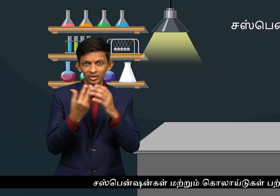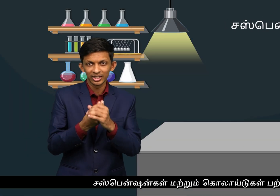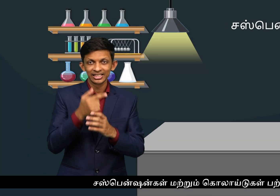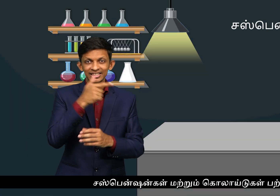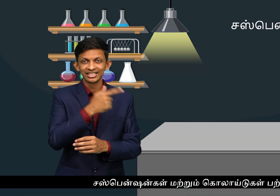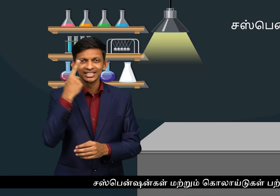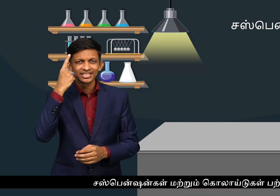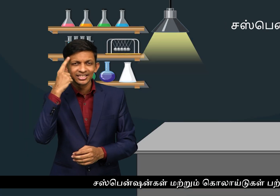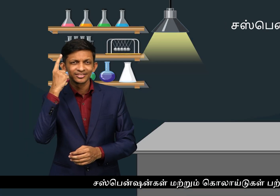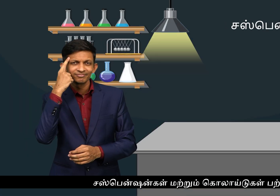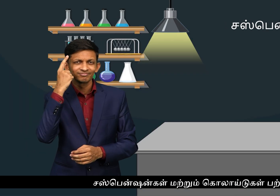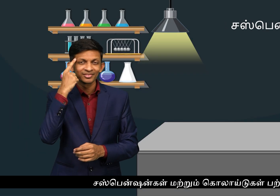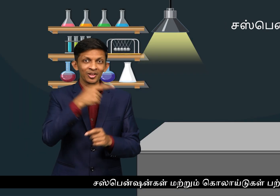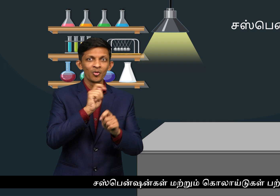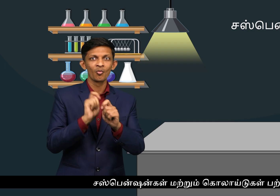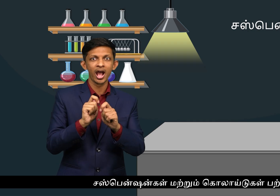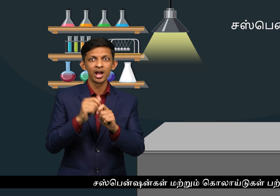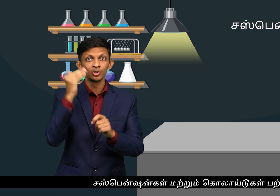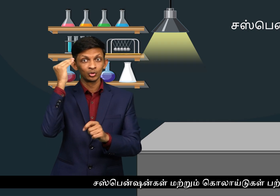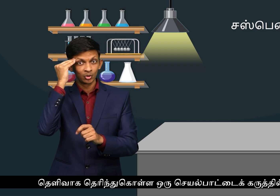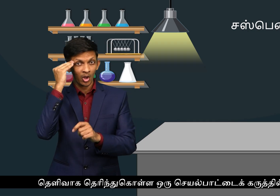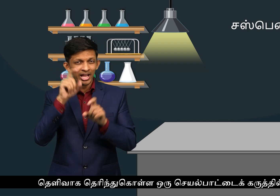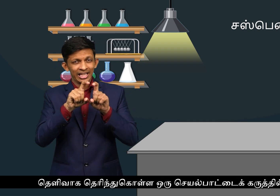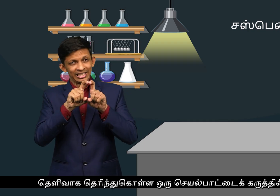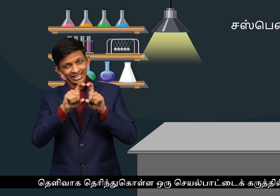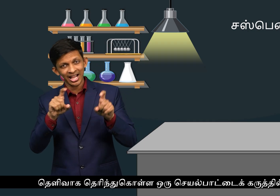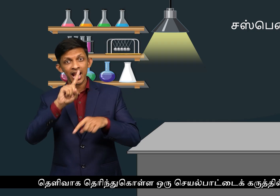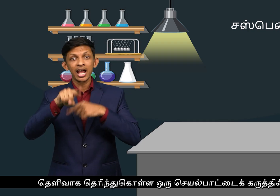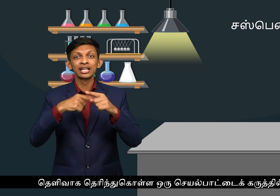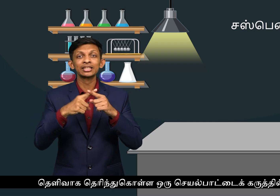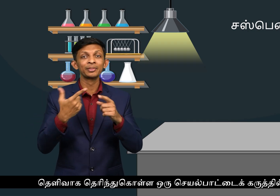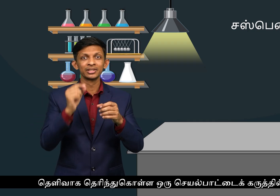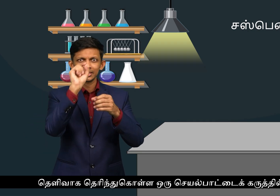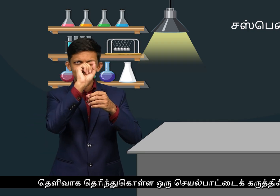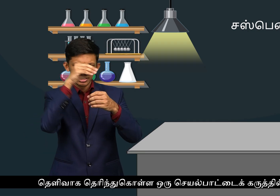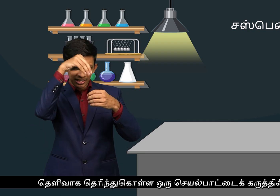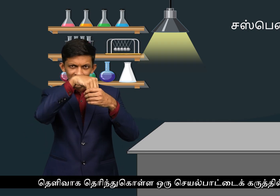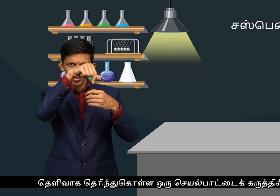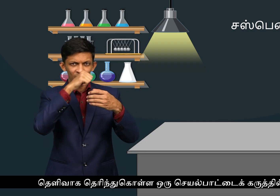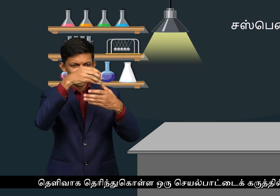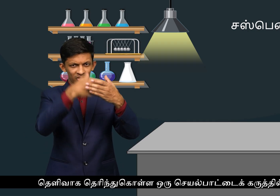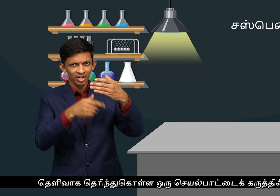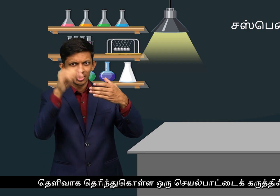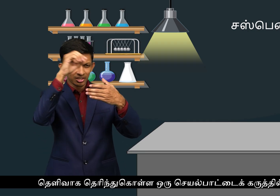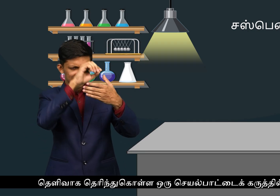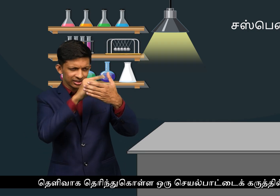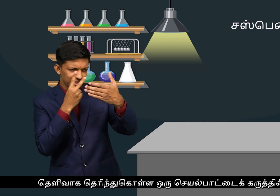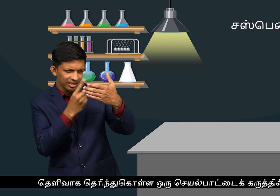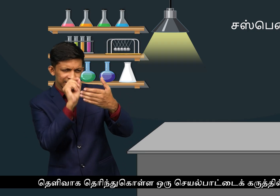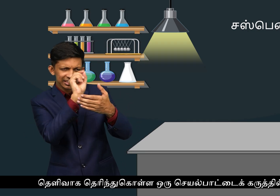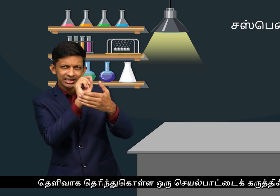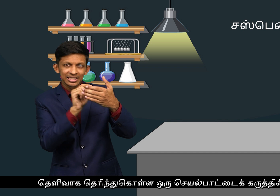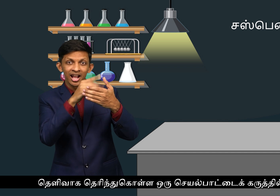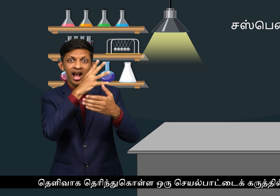சஸ்பென்ஷன்கள் அல்லது மிதத்தல் மற்றும் கூழ்மங்கள் பற்றி தெளிவாக தெரிந்து கொள்ள ஒரு செயல்பாட்டை கருத்தில் கொள்வோம்.